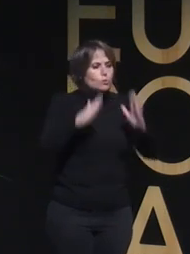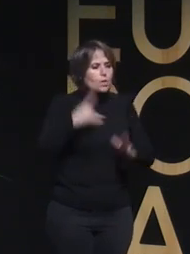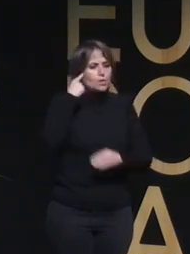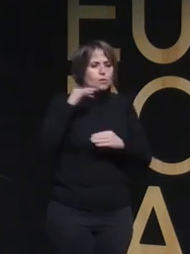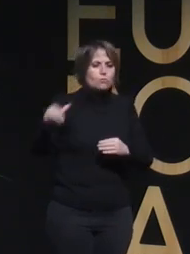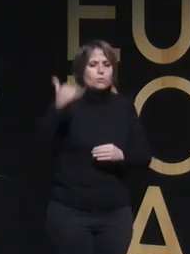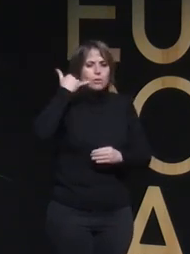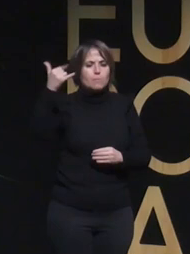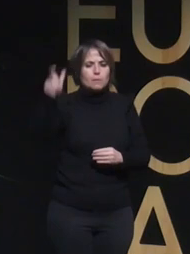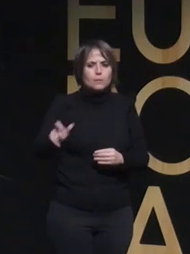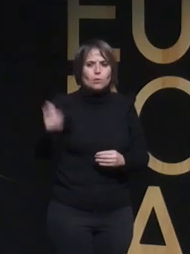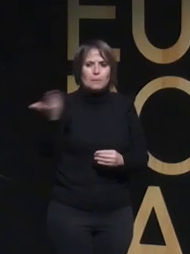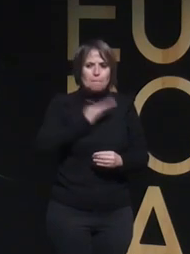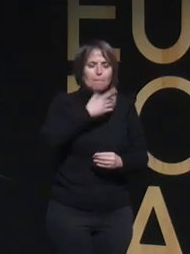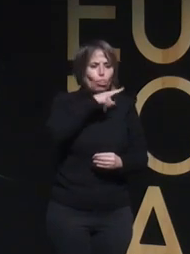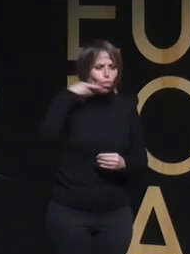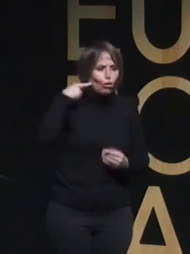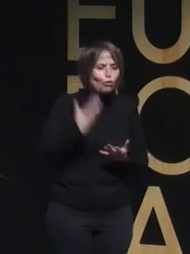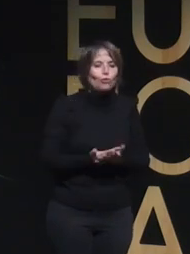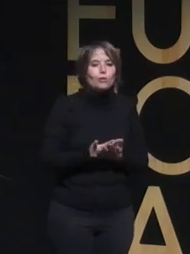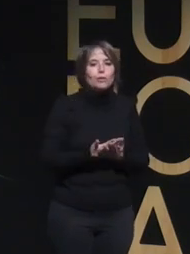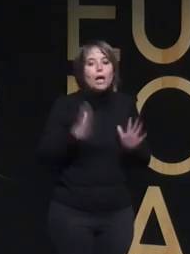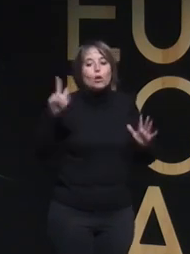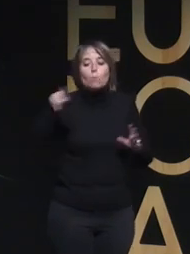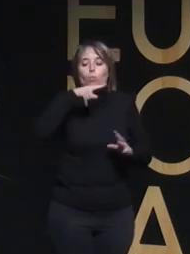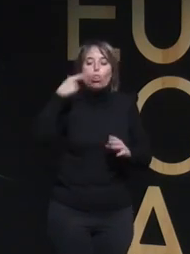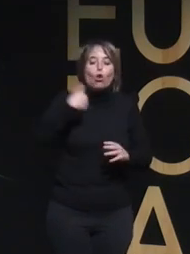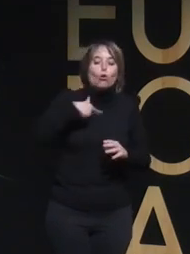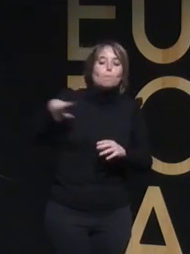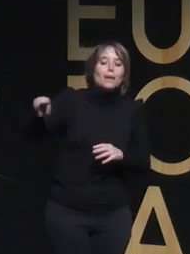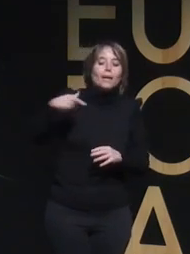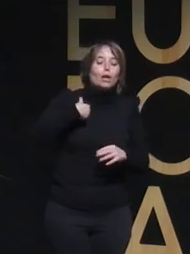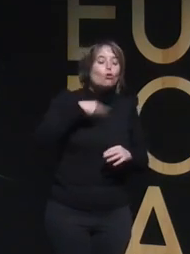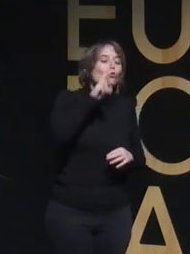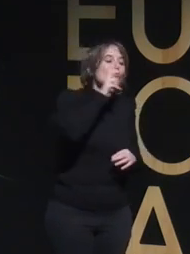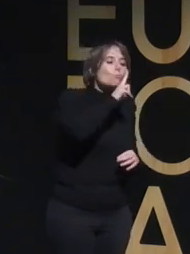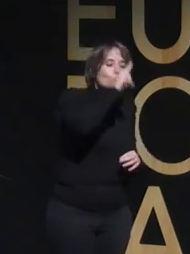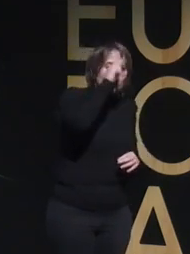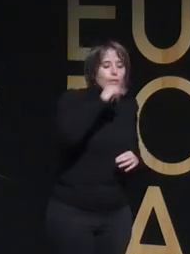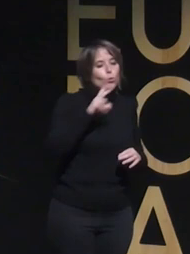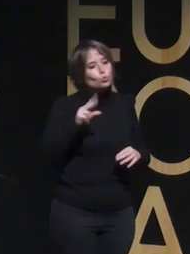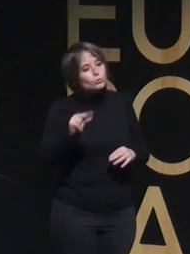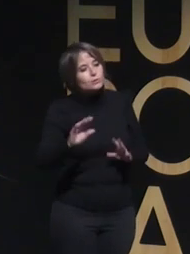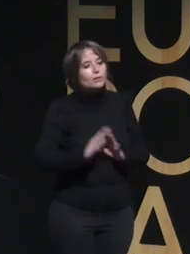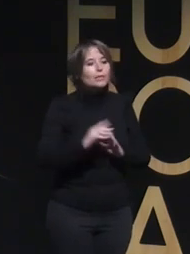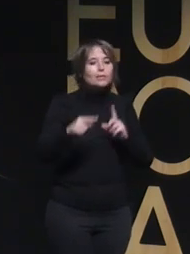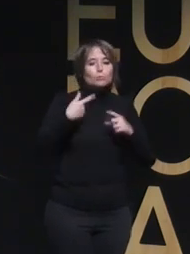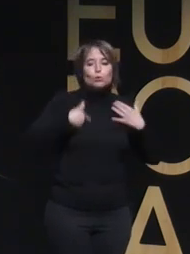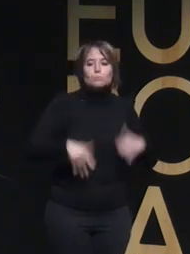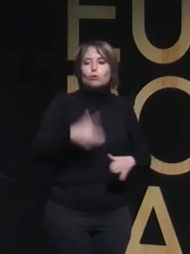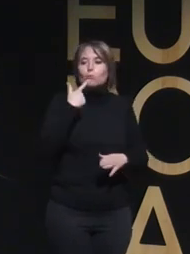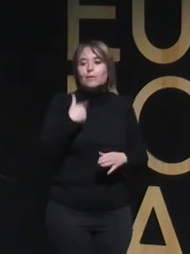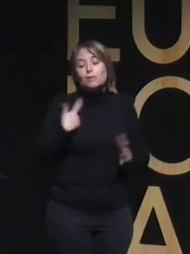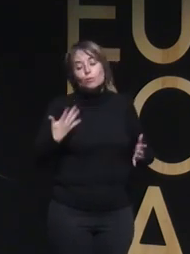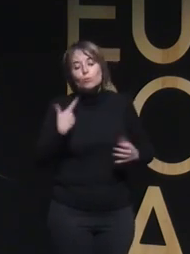coger a esa persona que a mí me ha hecho daño. Entonces dicen, ah, no, me ha hecho daño como pareja, pero no como madre. Hostia. Y luego viene mi hijo a casa y me dice, va, es